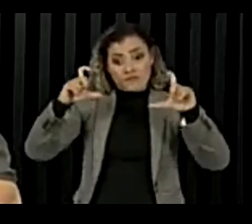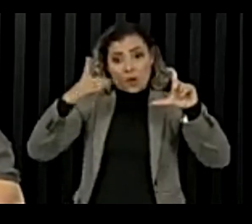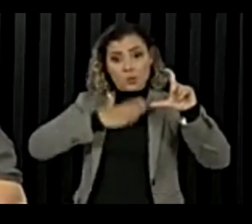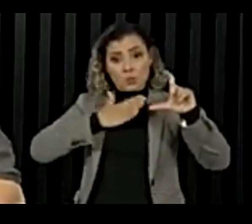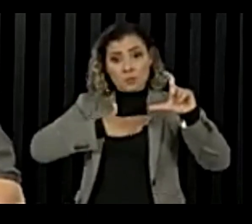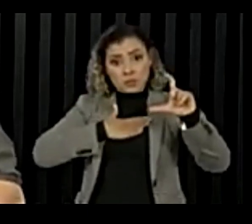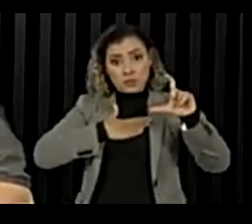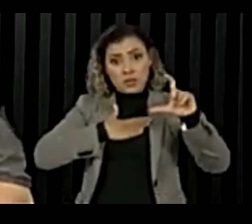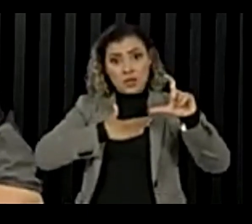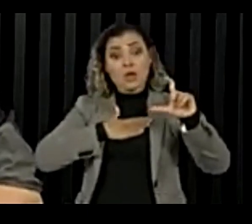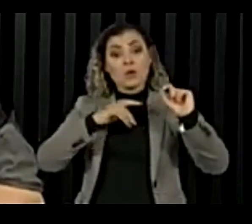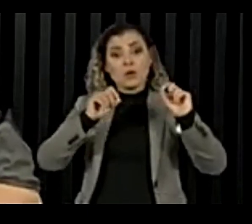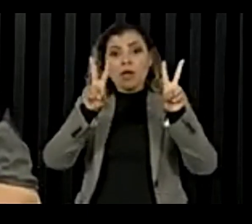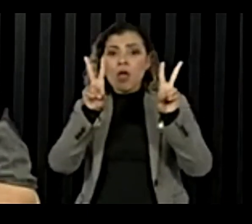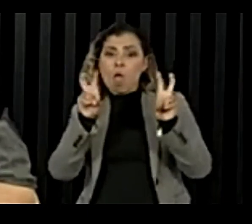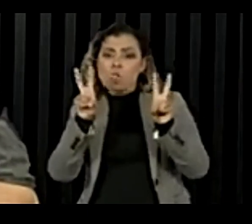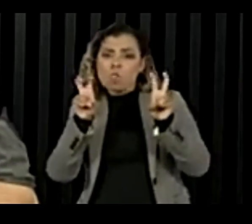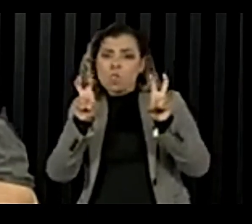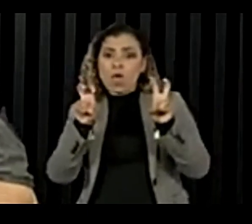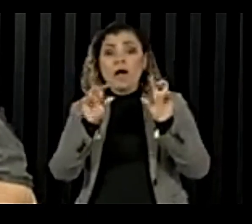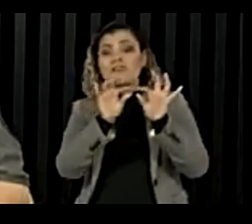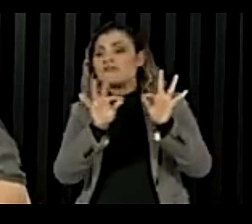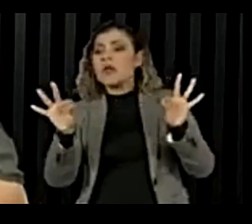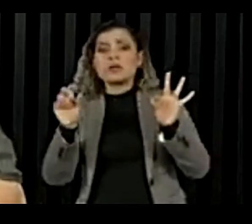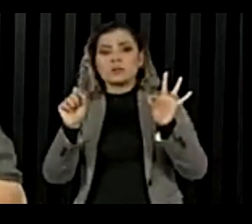e colocado, entre aspas, a